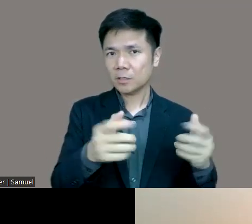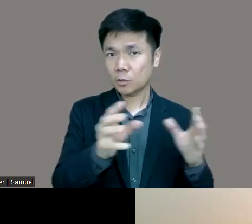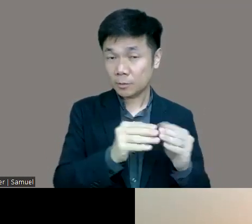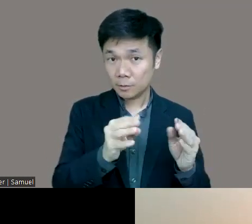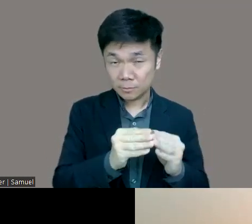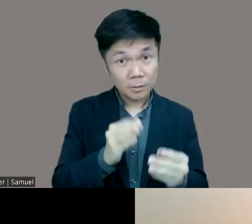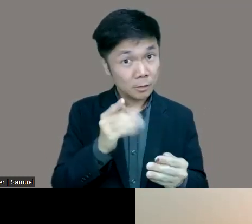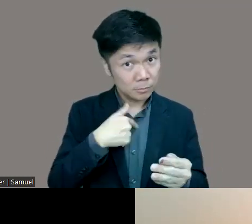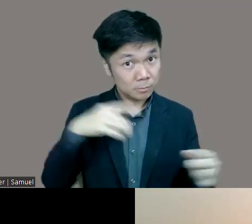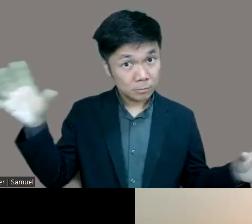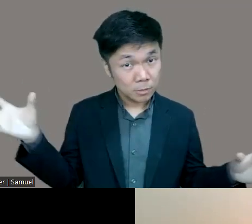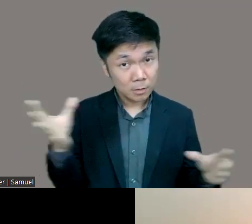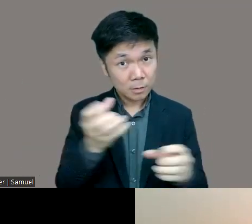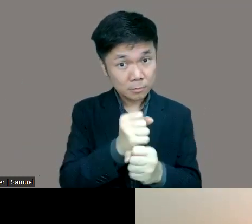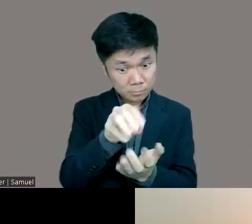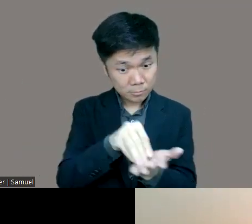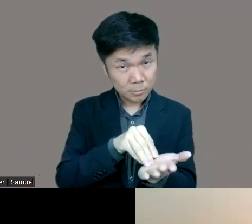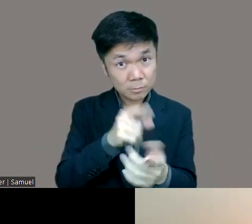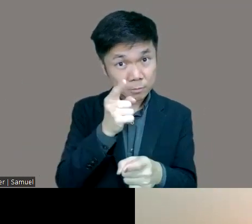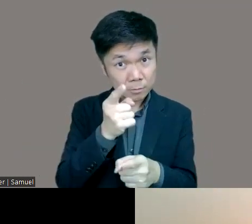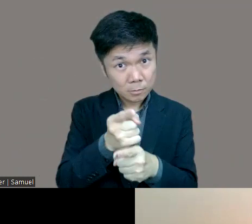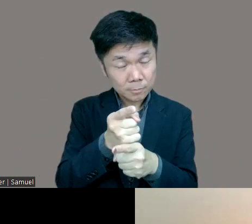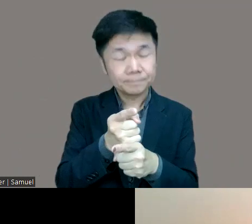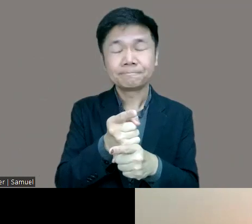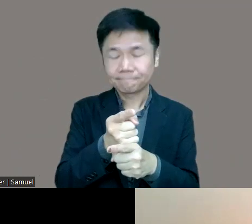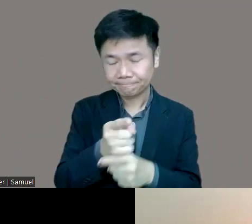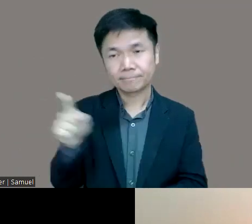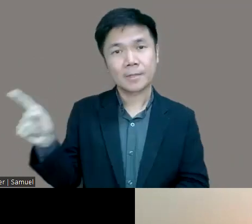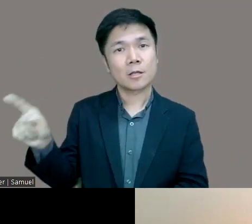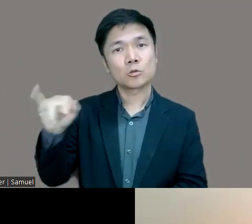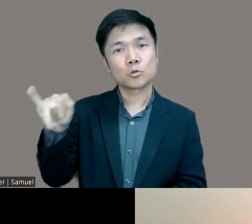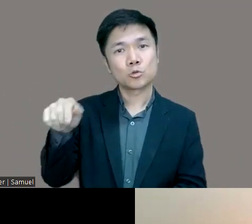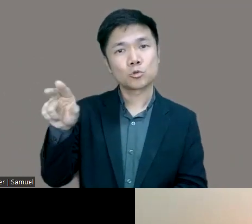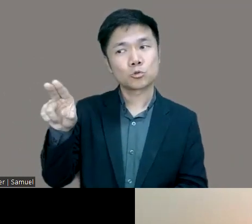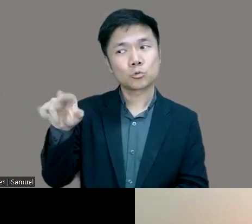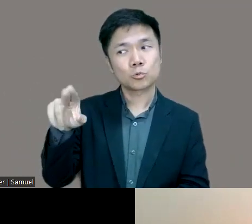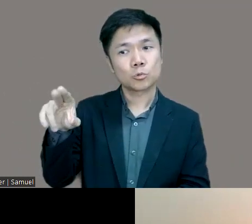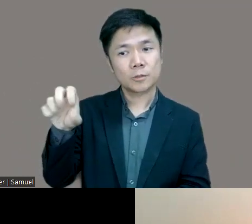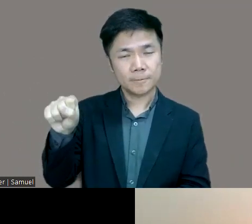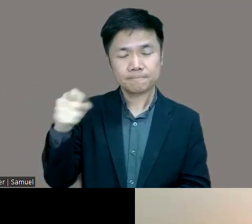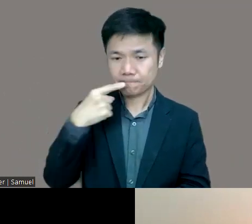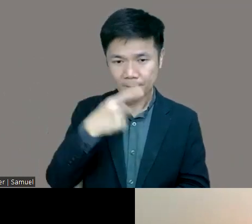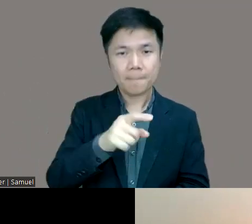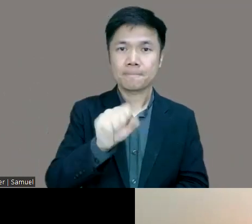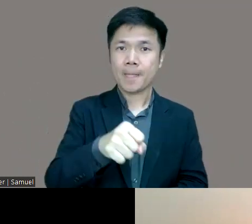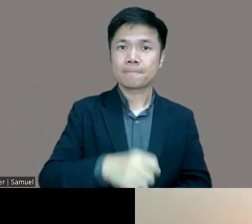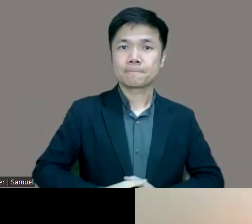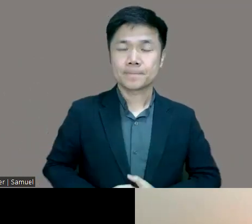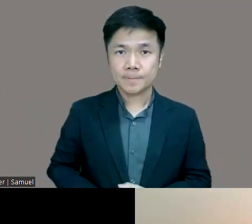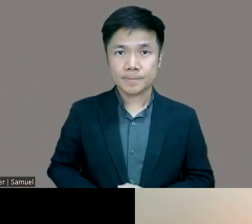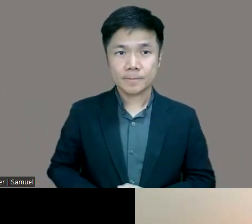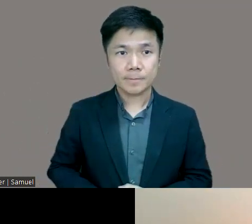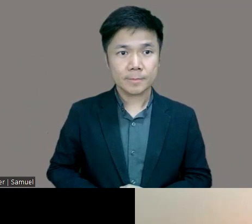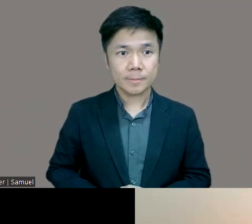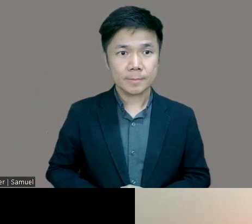des réfugiés. Et je voudrais demander à Julius si j'ai bien interprété sa question. Oui, c'est exact. Merci. Absolument,